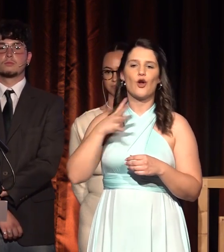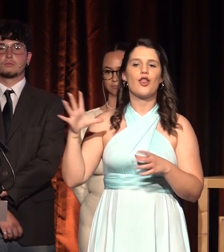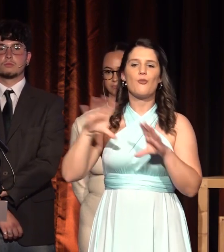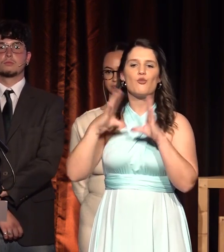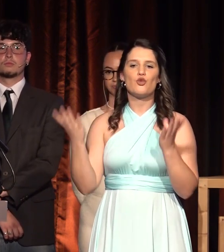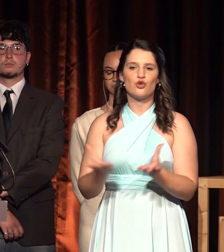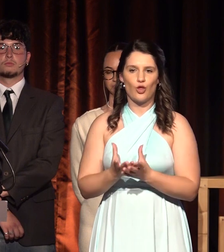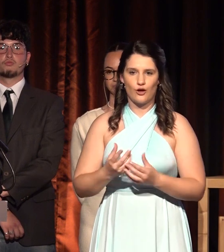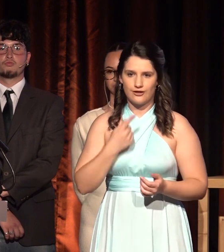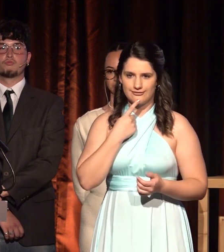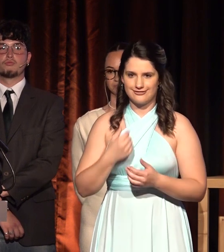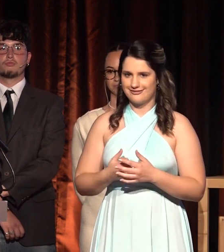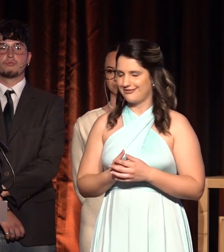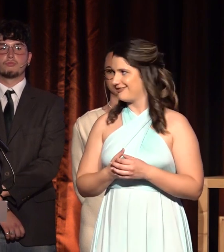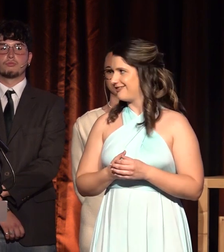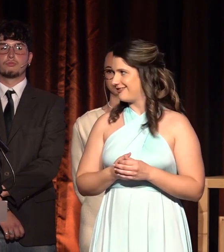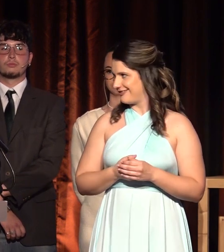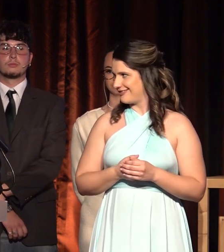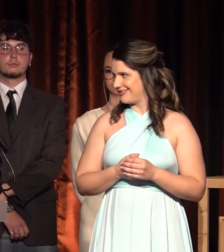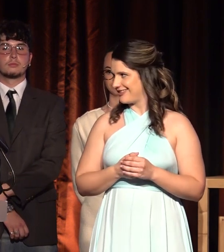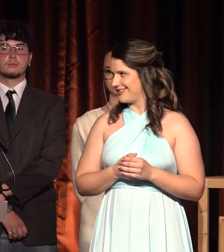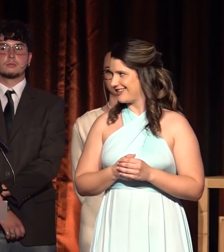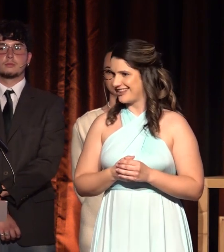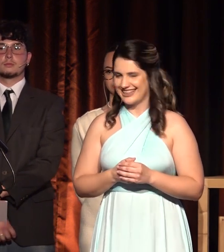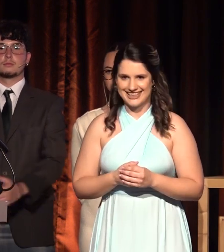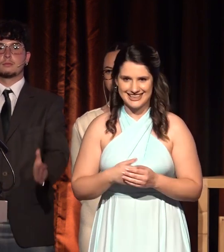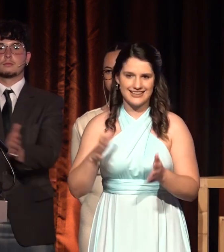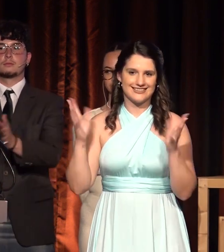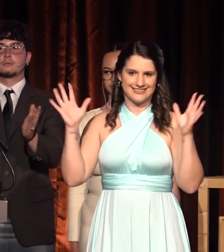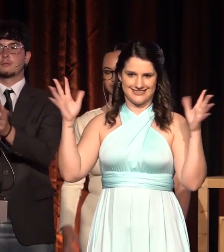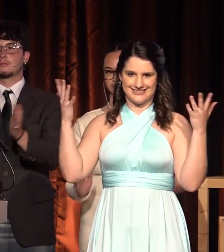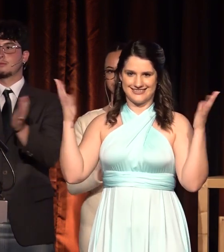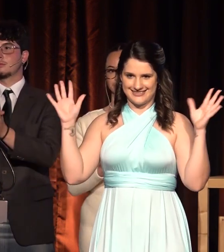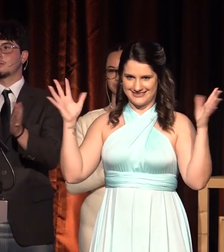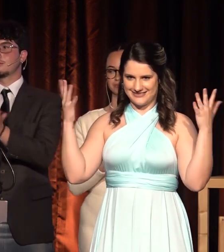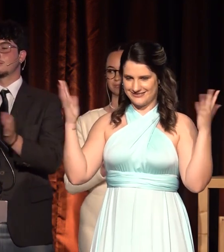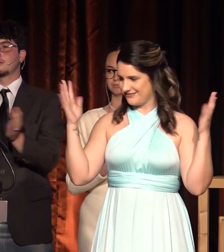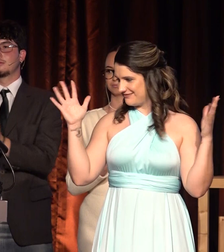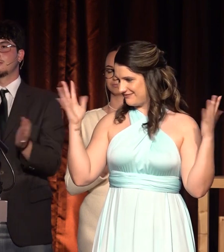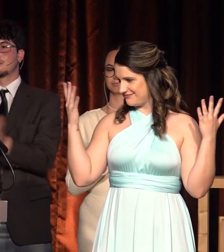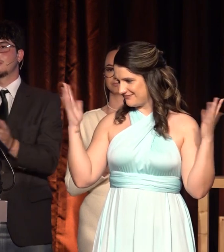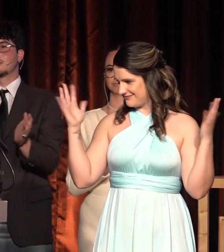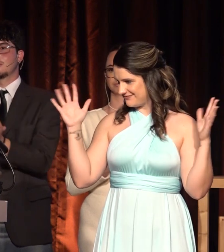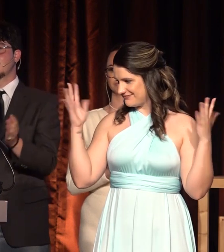millors professionals del món. I per aquest motiu, vinga, va, un fort aplaudiment per a tots aquests alumnes.